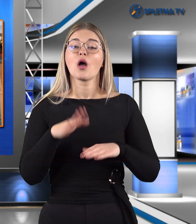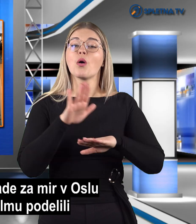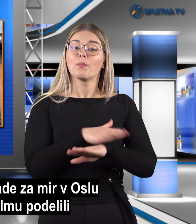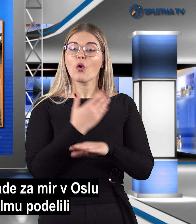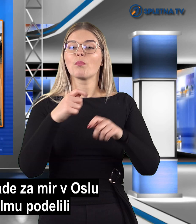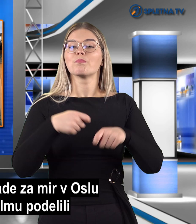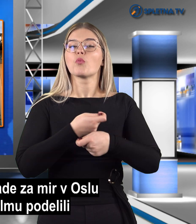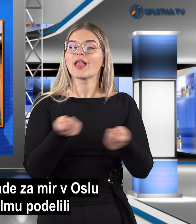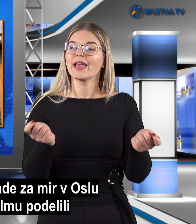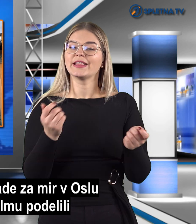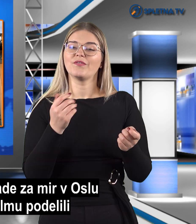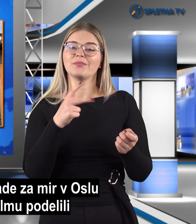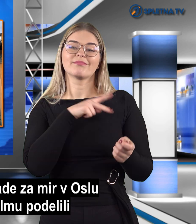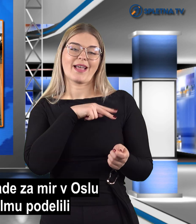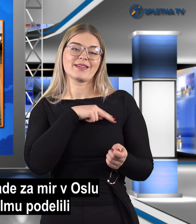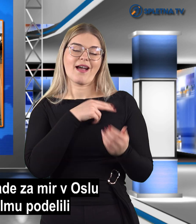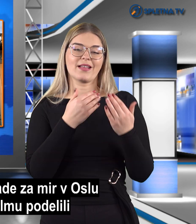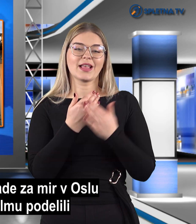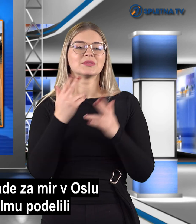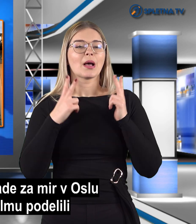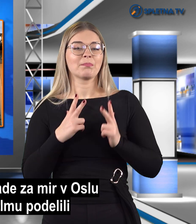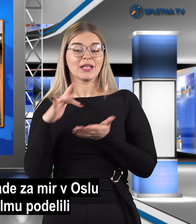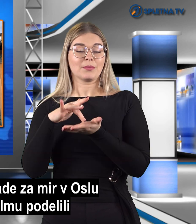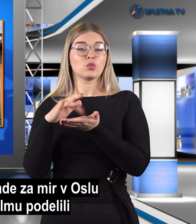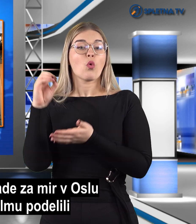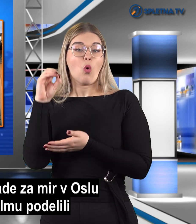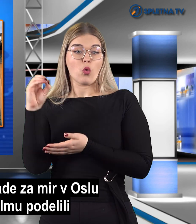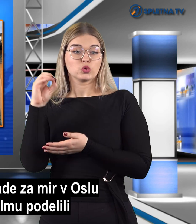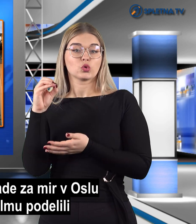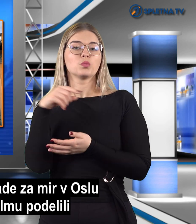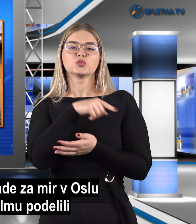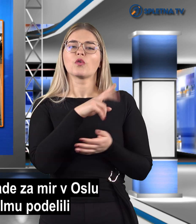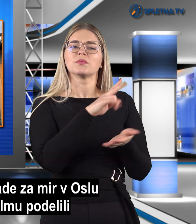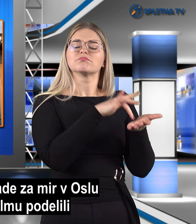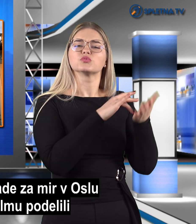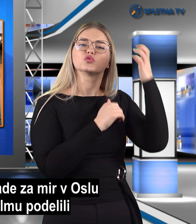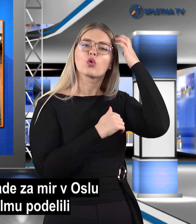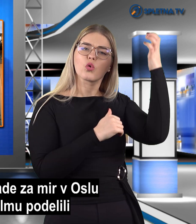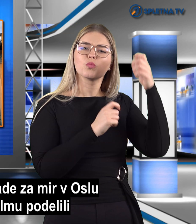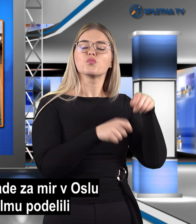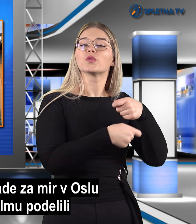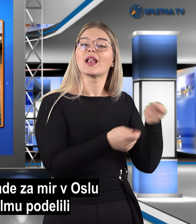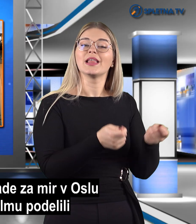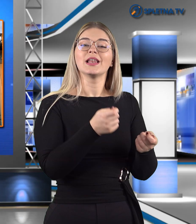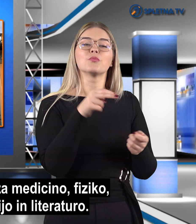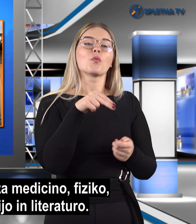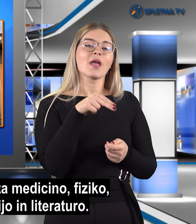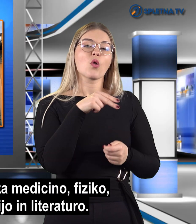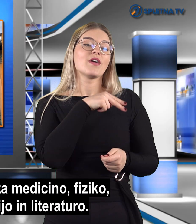Po podelitvi nagrade za mir v Oslu so v Stockholmu podelili Nobelove nagrade za medicino, fiziko, kemijo, ekonomijo